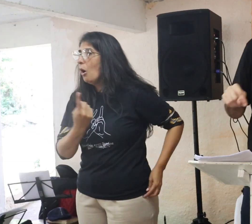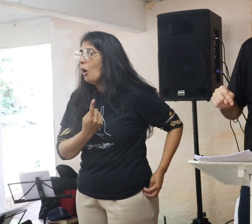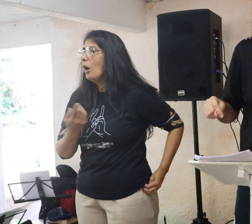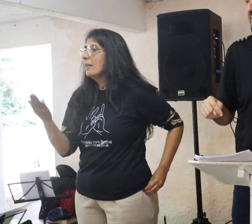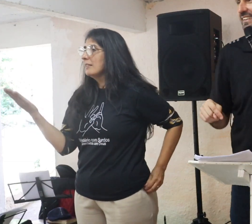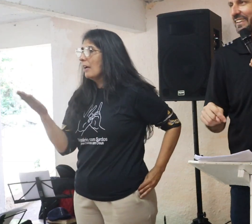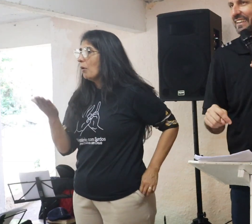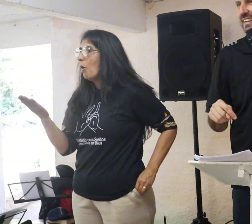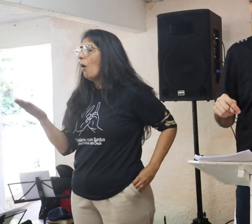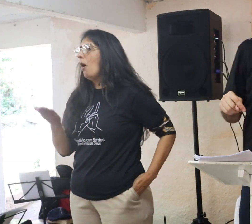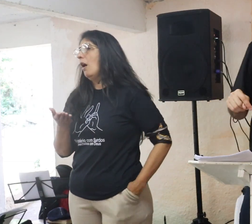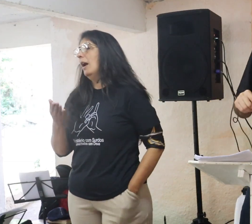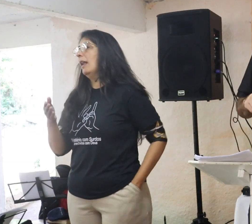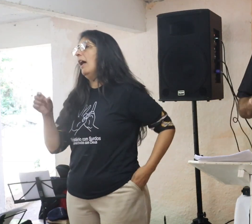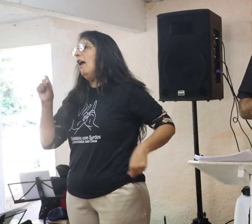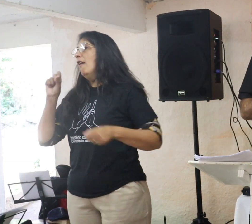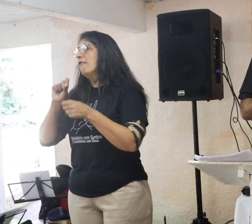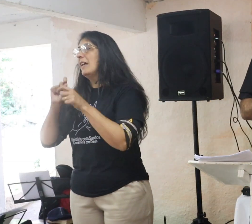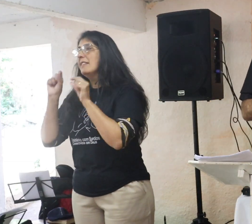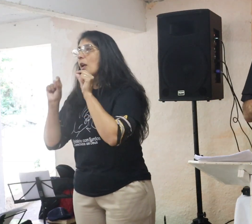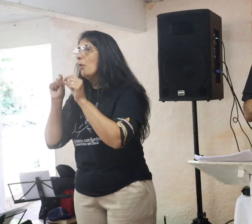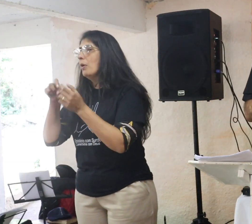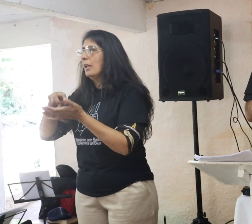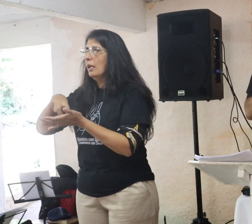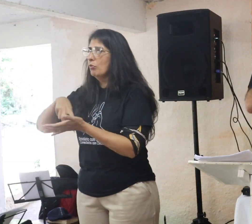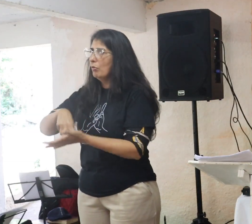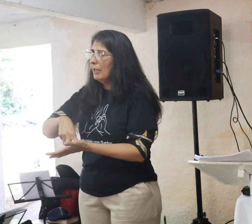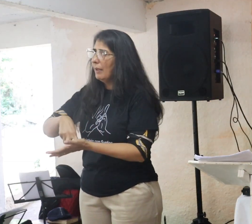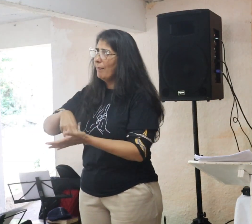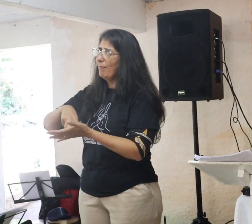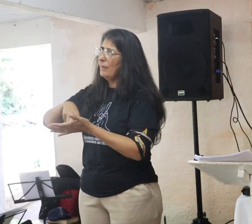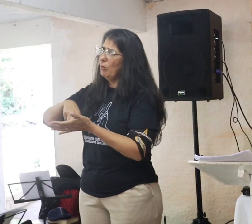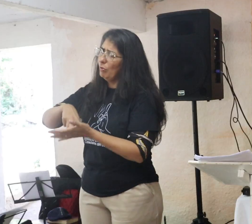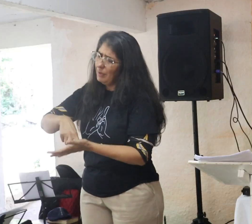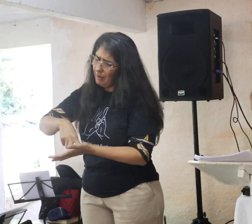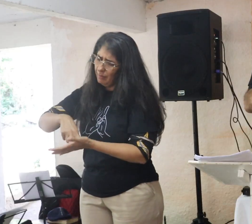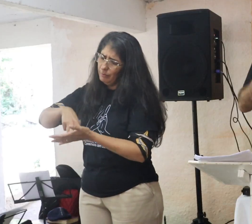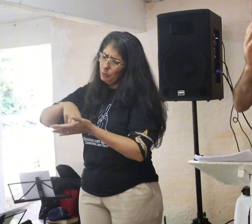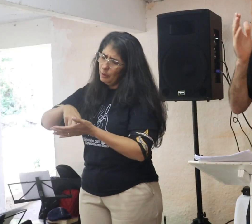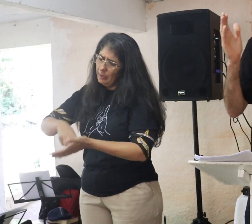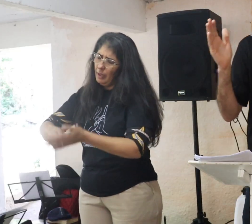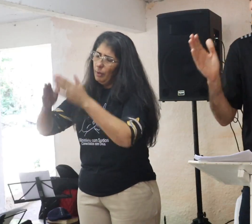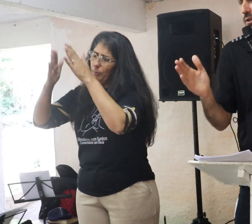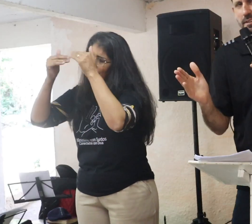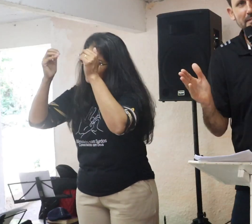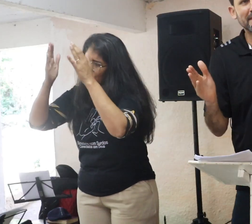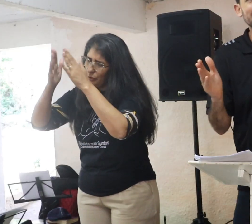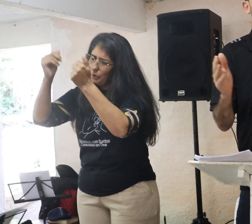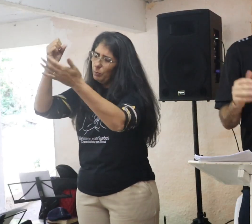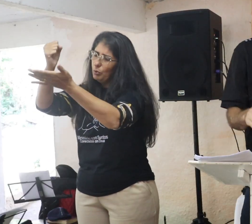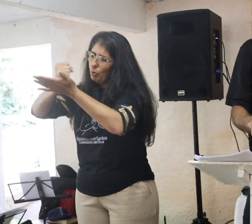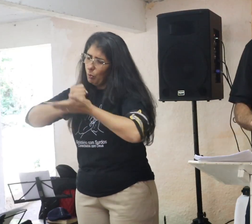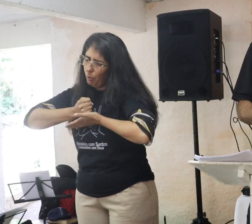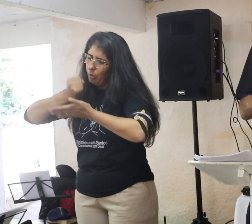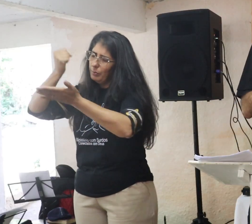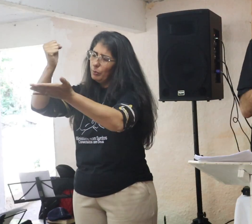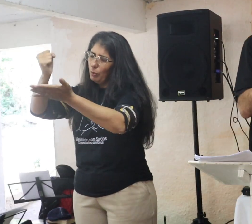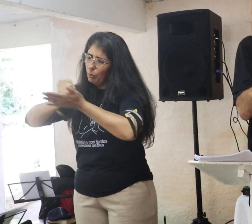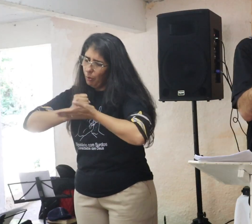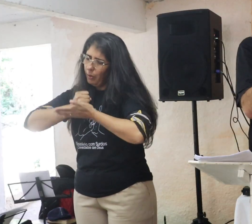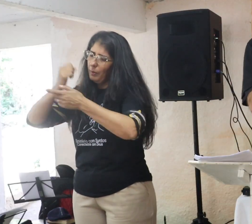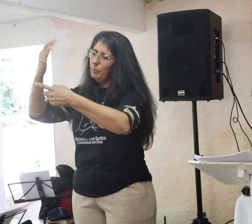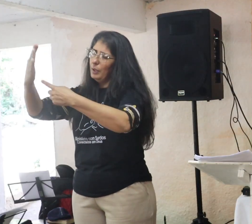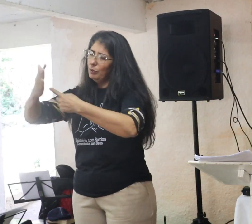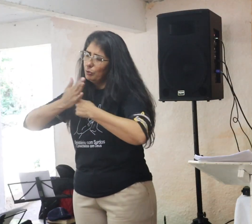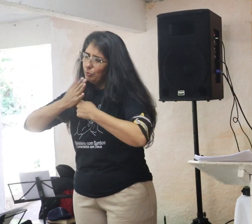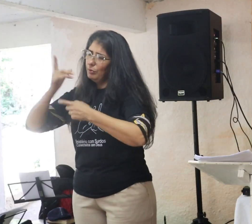as irmãs cantaram aqui. Muitas vezes vamos ajoelhar pedindo, Senhor, me socorre. Me socorre.